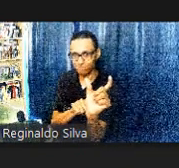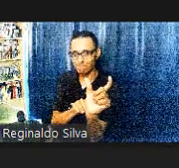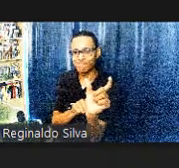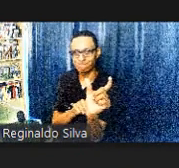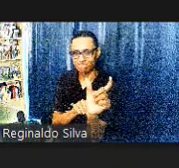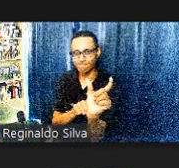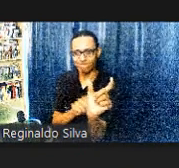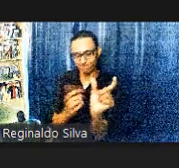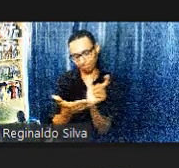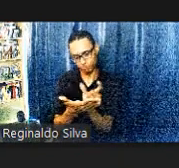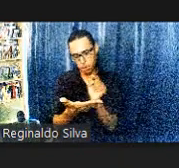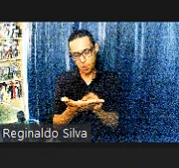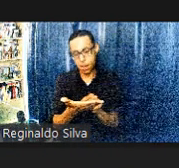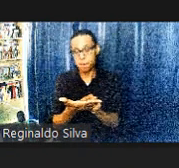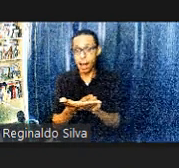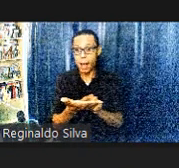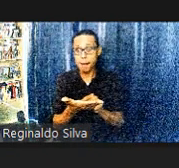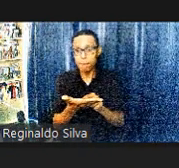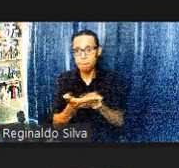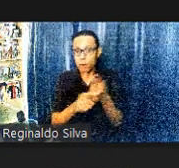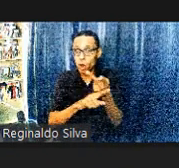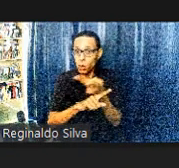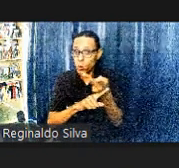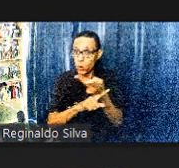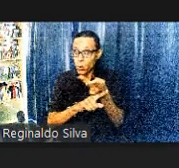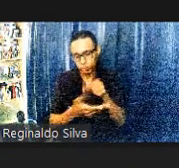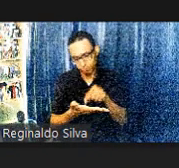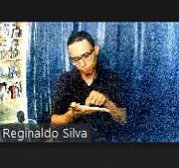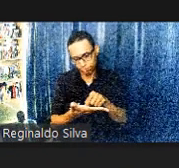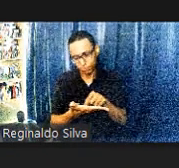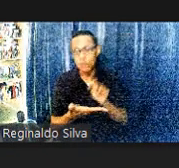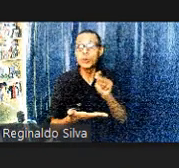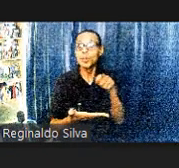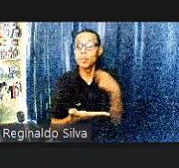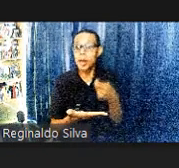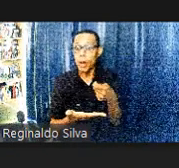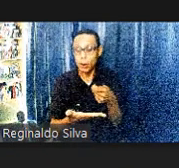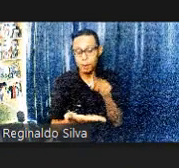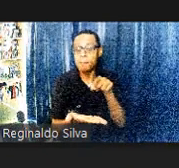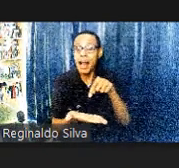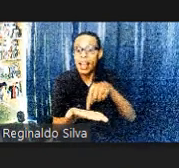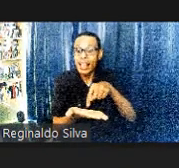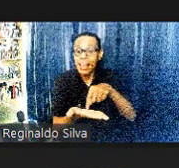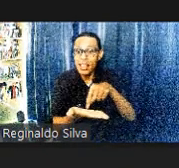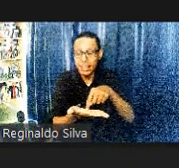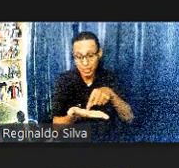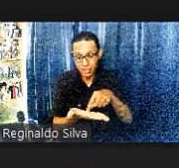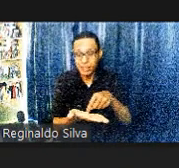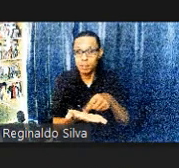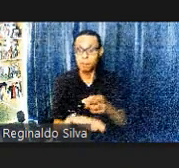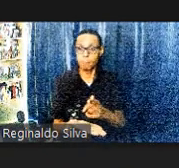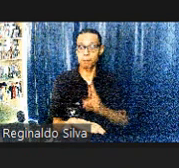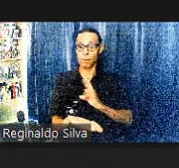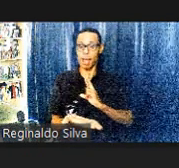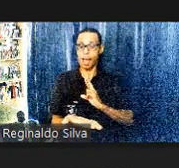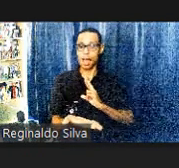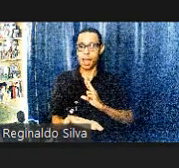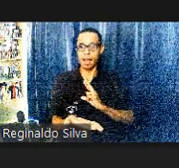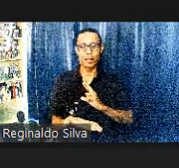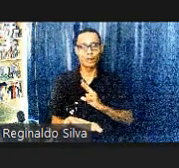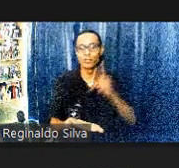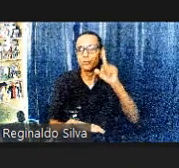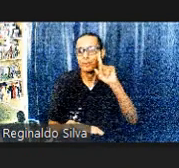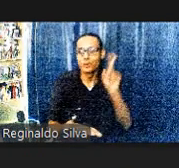Aí eu vou buscar o avatar desse sinal. Mas o avatar não tem competência linguística para traduzir